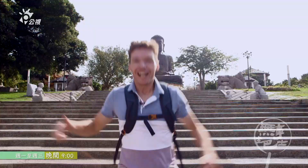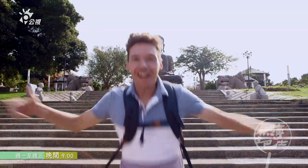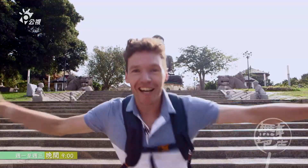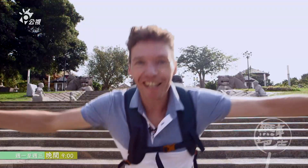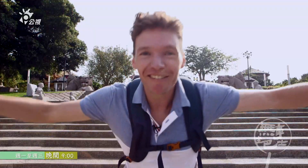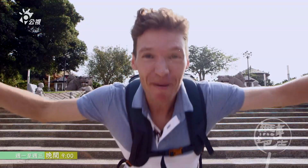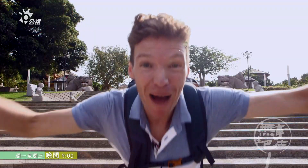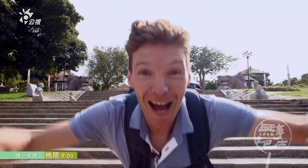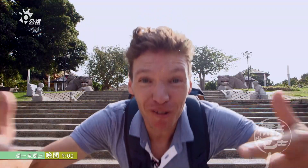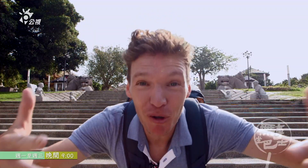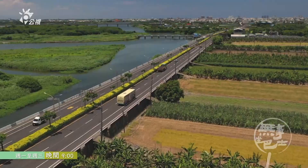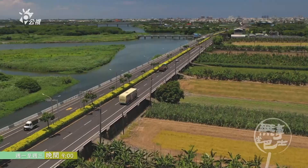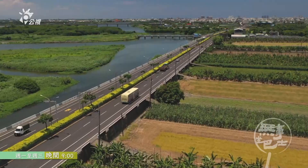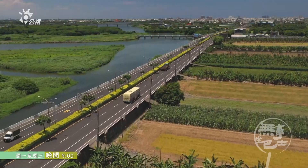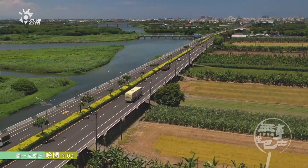大来去洗巴苏。